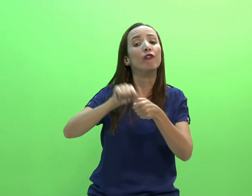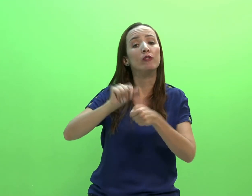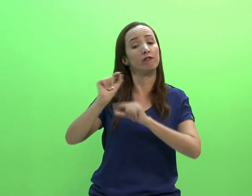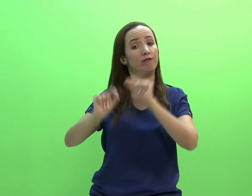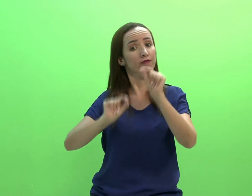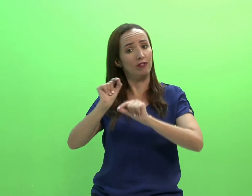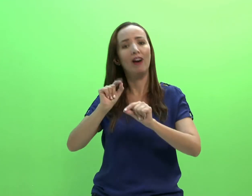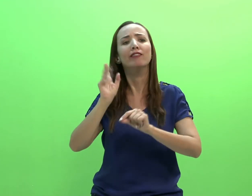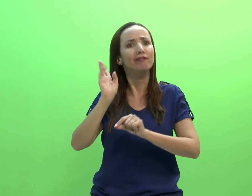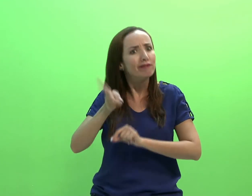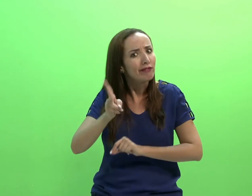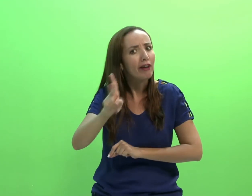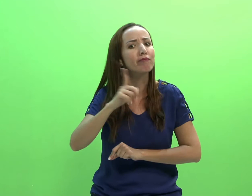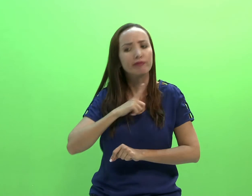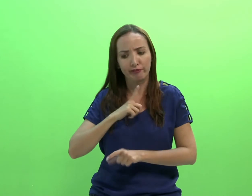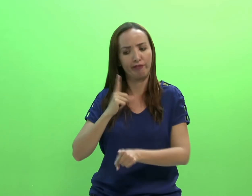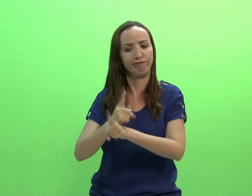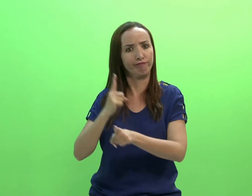fazer? Porque sempre encontramos.